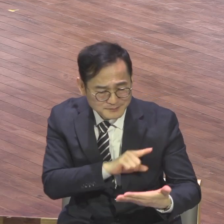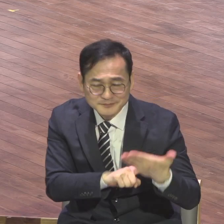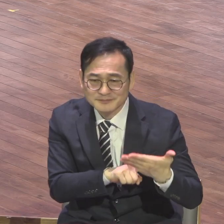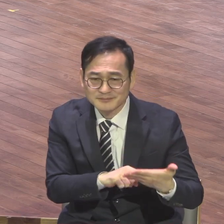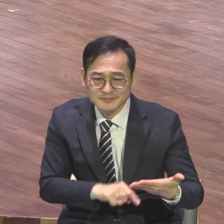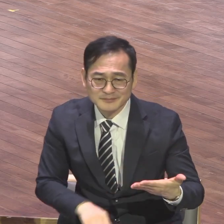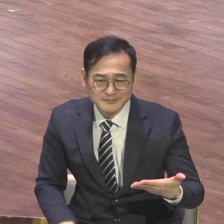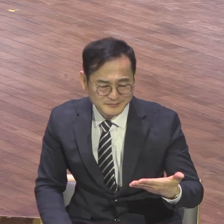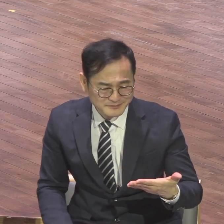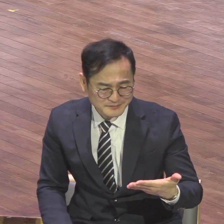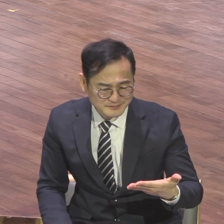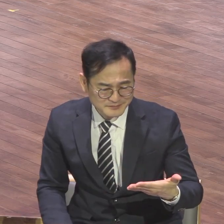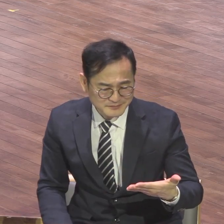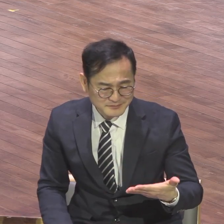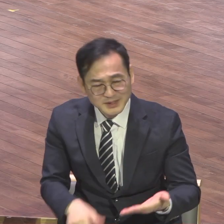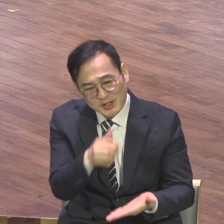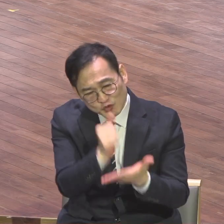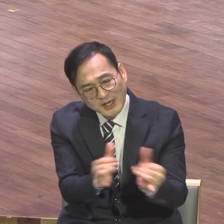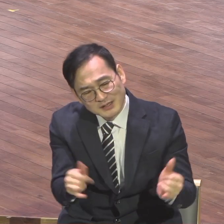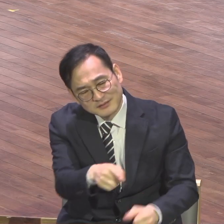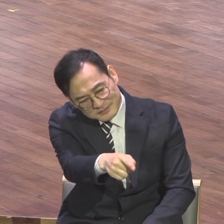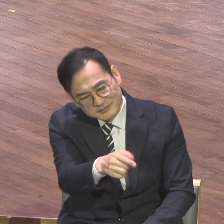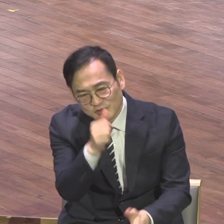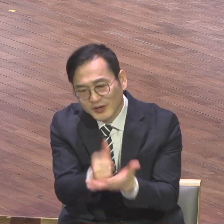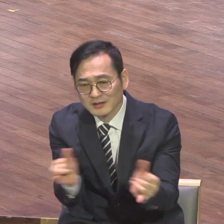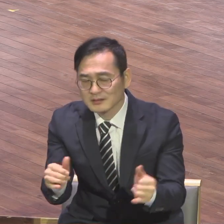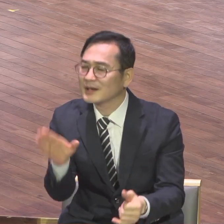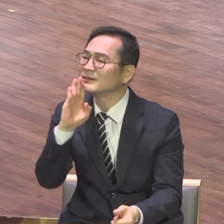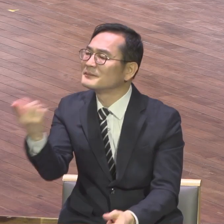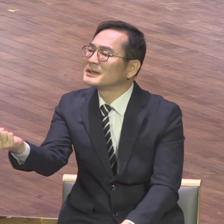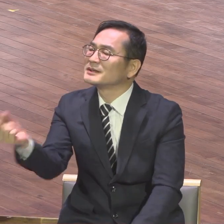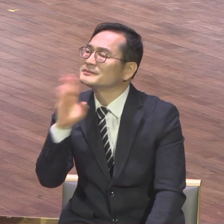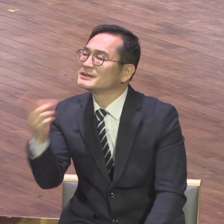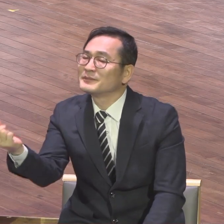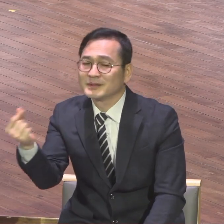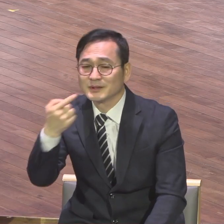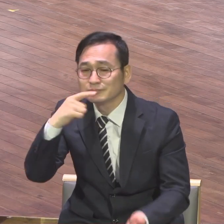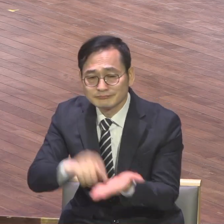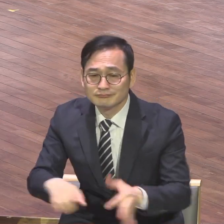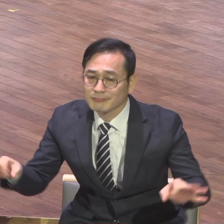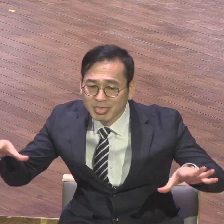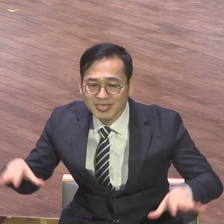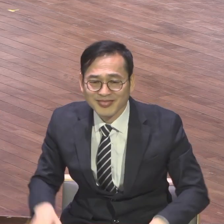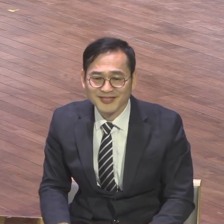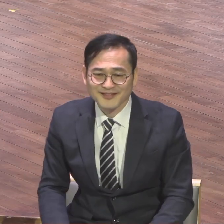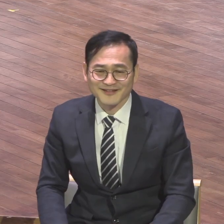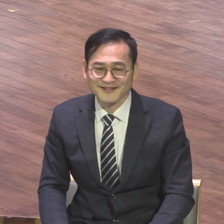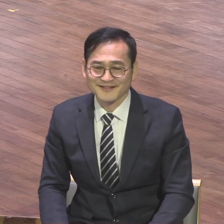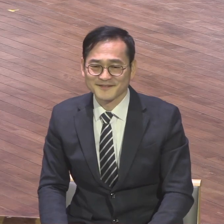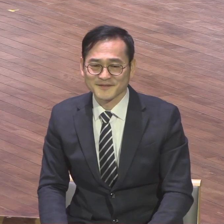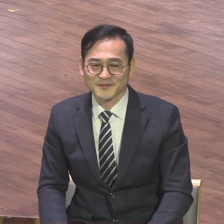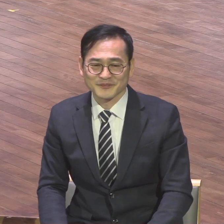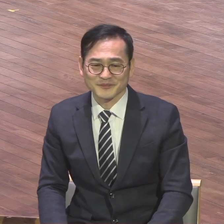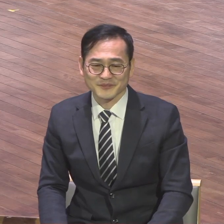그러니까 당신들 죄인이다 그러면 맞습니다 전부 다 그래가지고 유치장이 제가